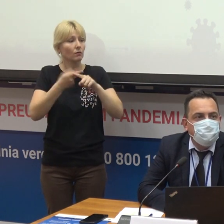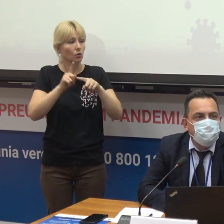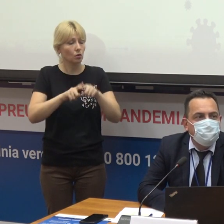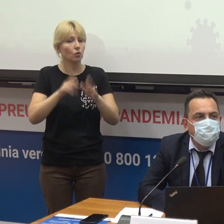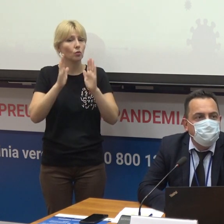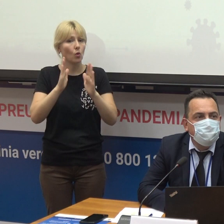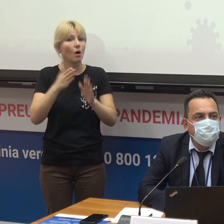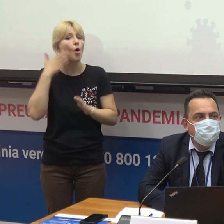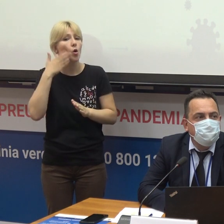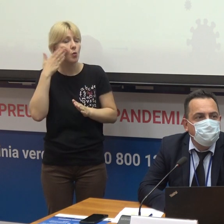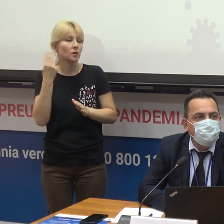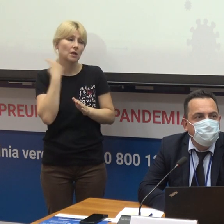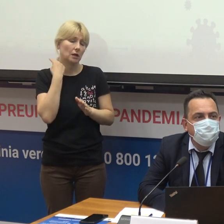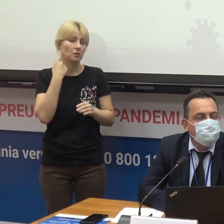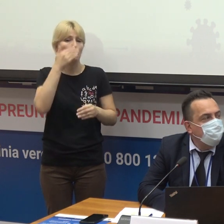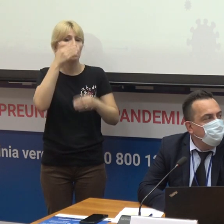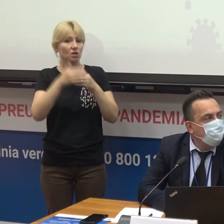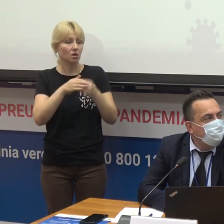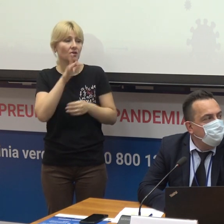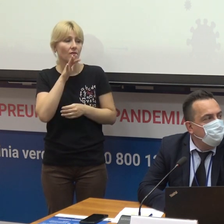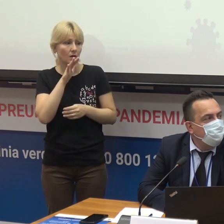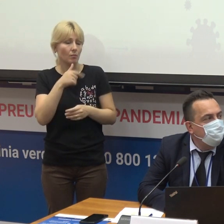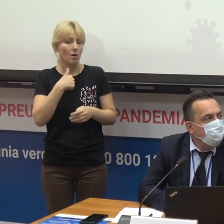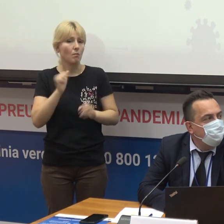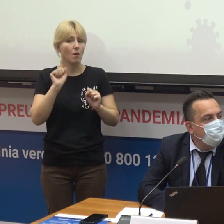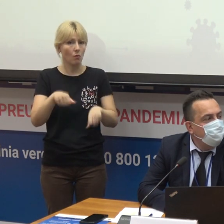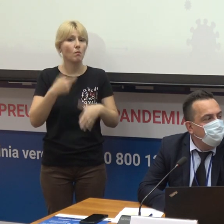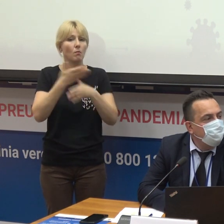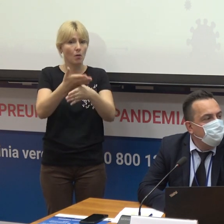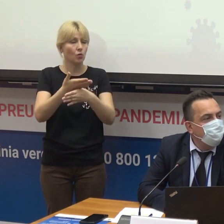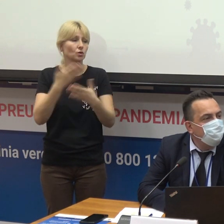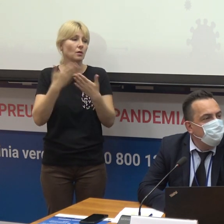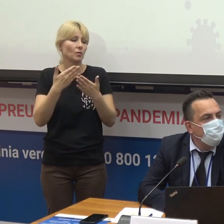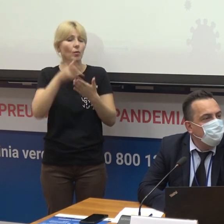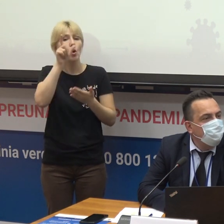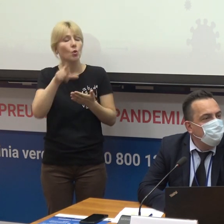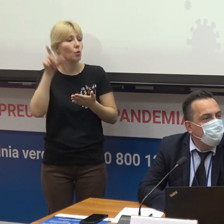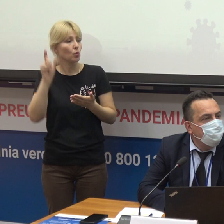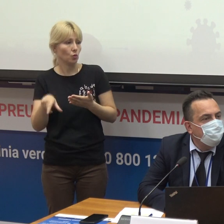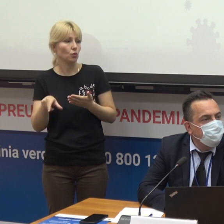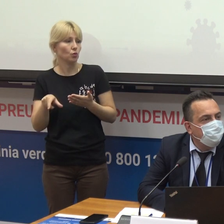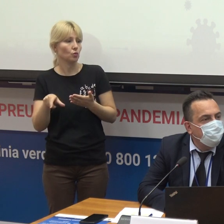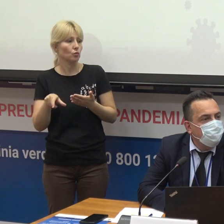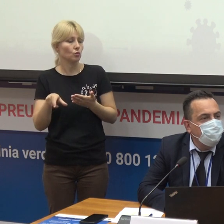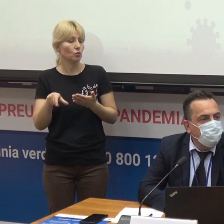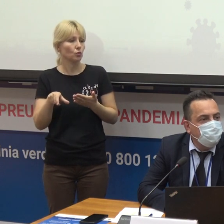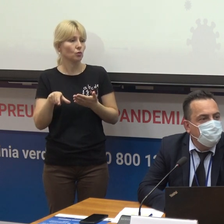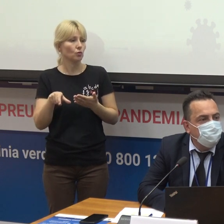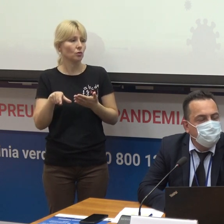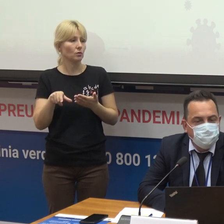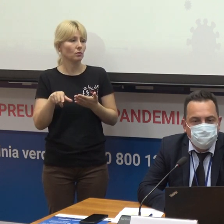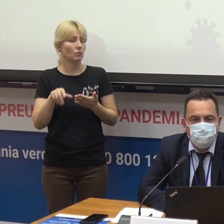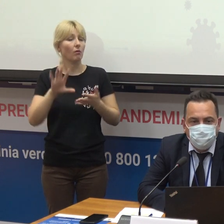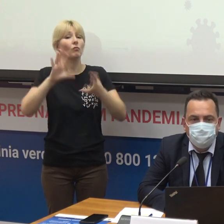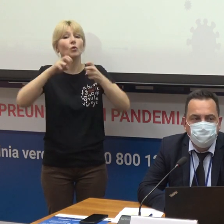română și cât pe engleză în cel mai scurt timp. Vă ajut în cazul când ulterior cineva din cetățeni va